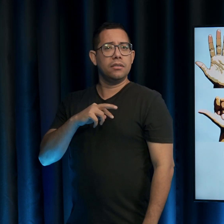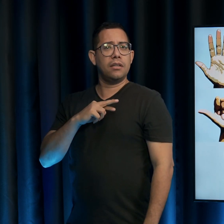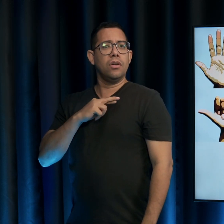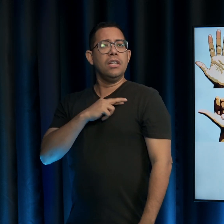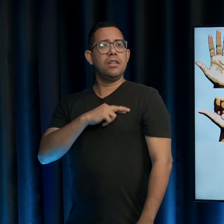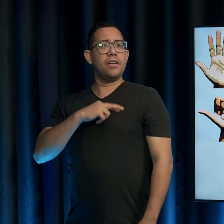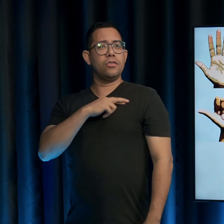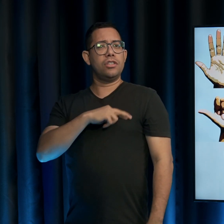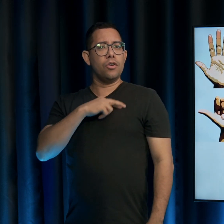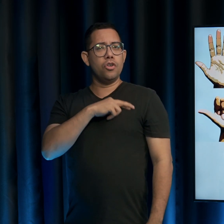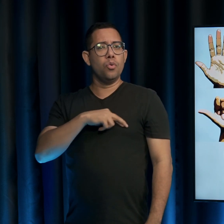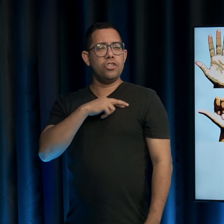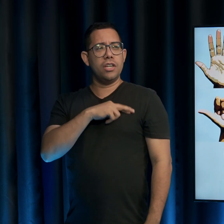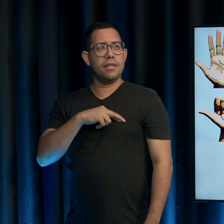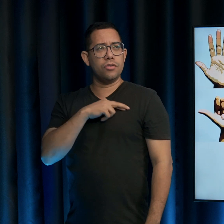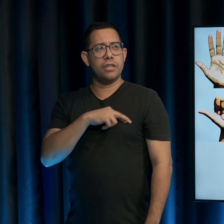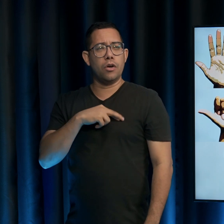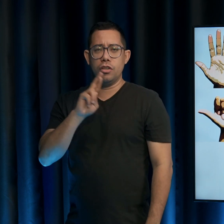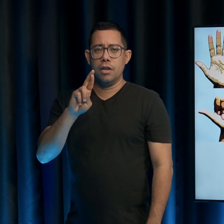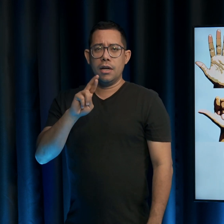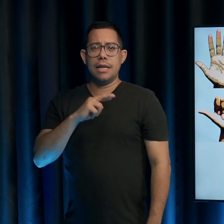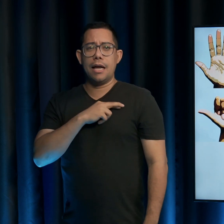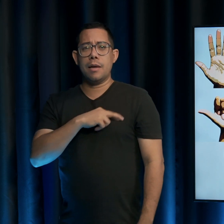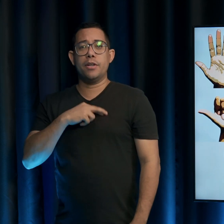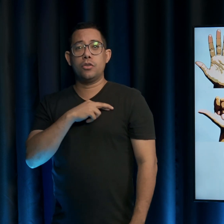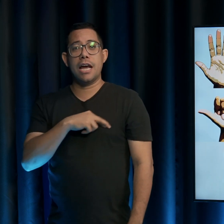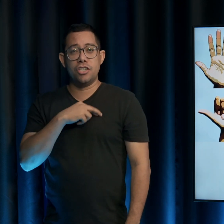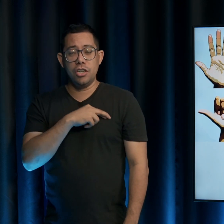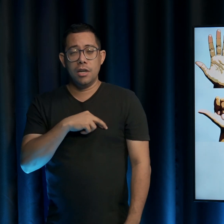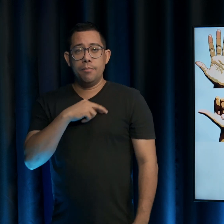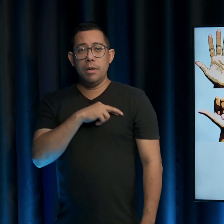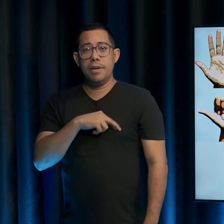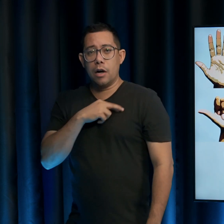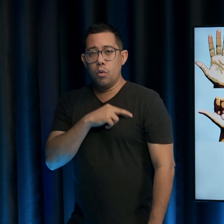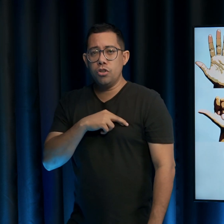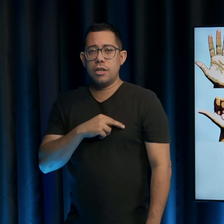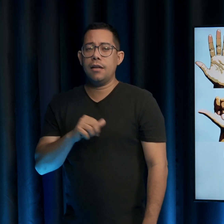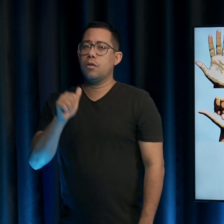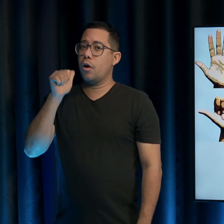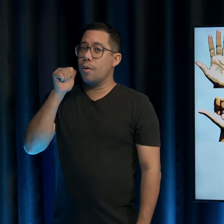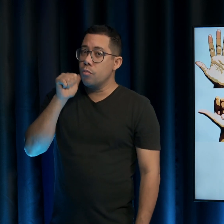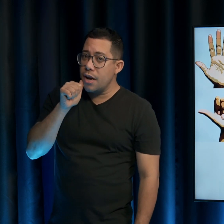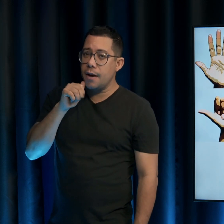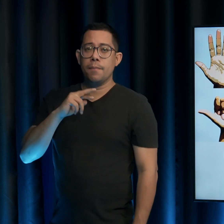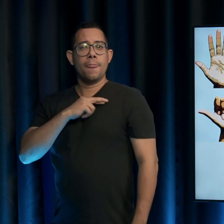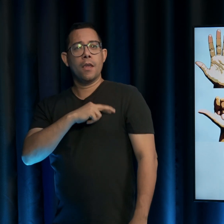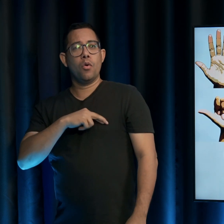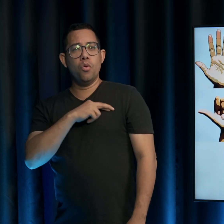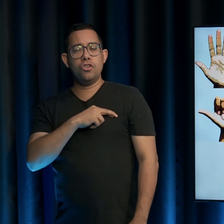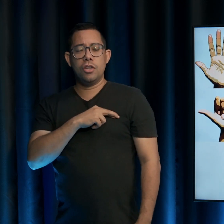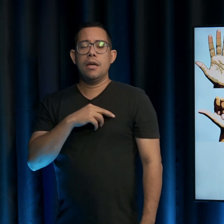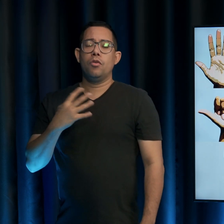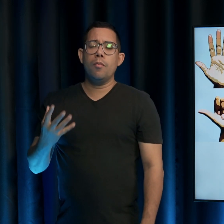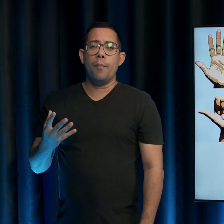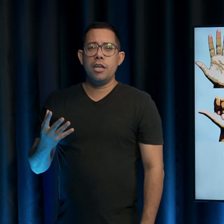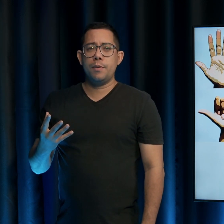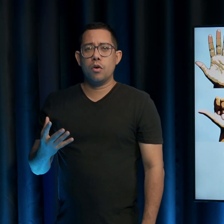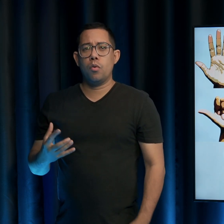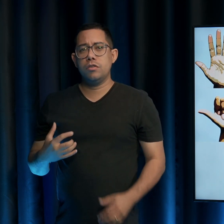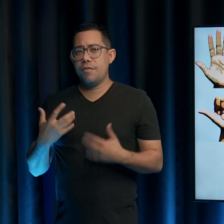certo? Você faz o sinal de Ruth, esse é o sinal da personagem bíblica Ruth, né? Então é uma mulher, Ruth. Normalmente, pessoal, quando você vai fazer um